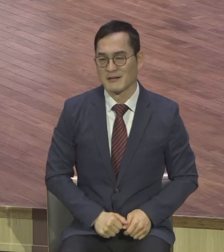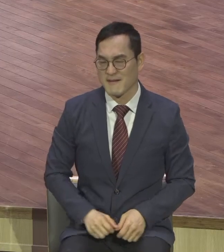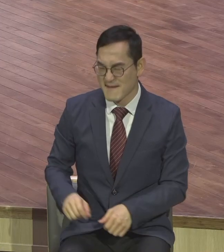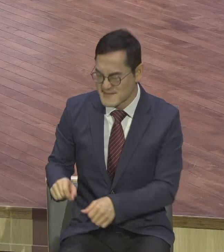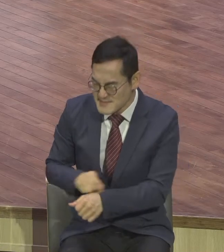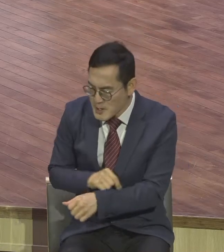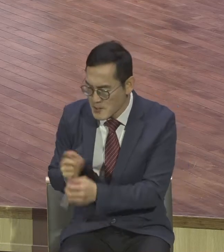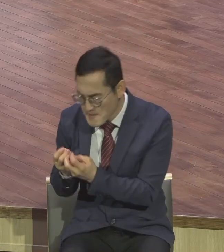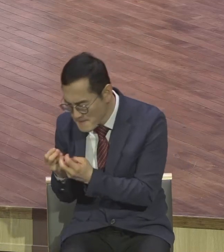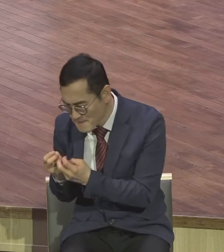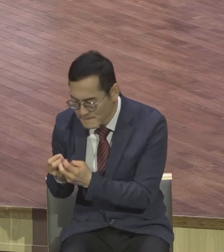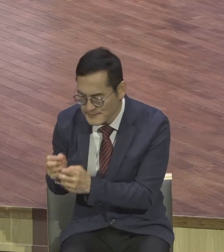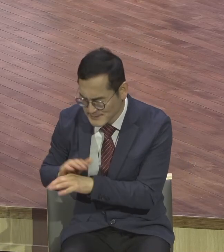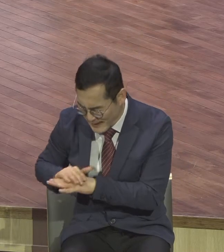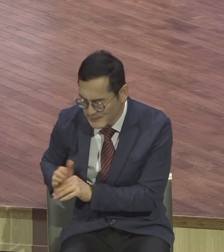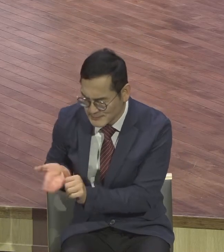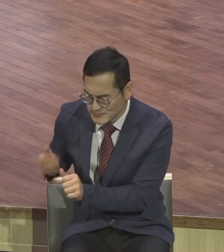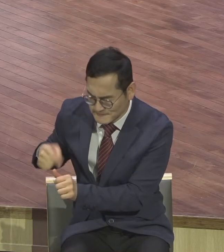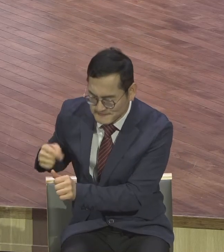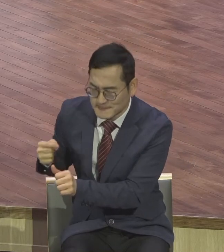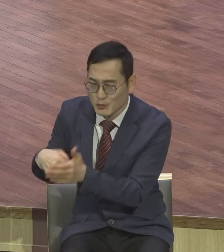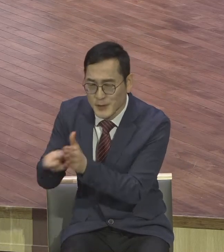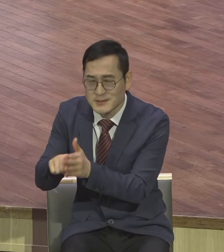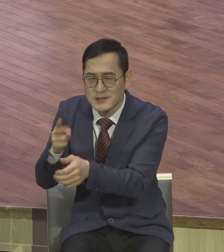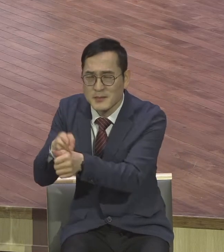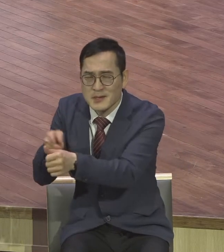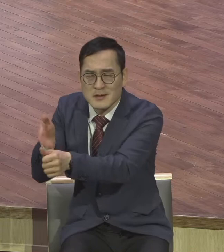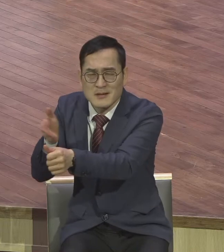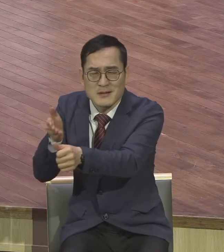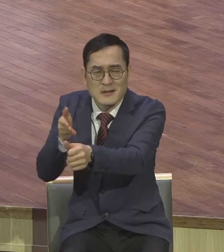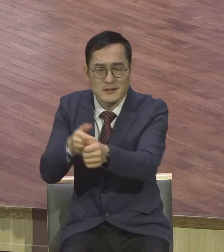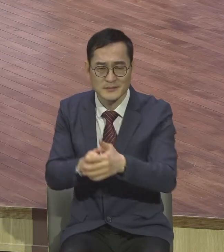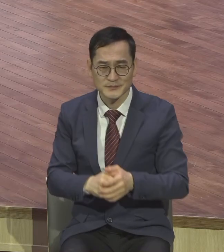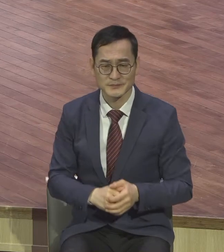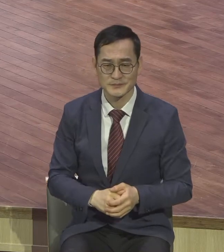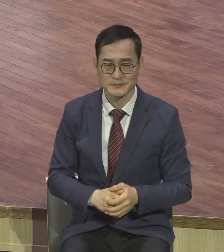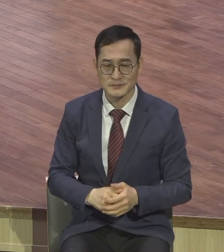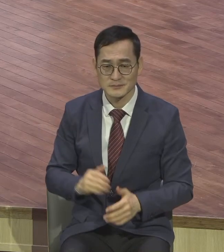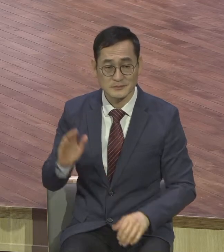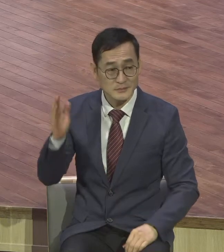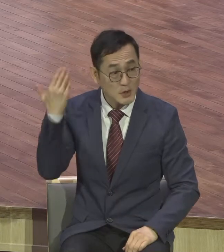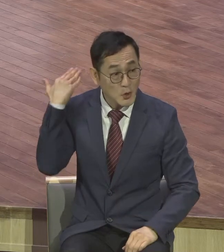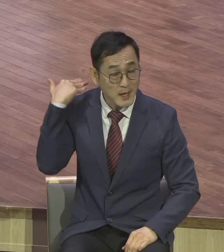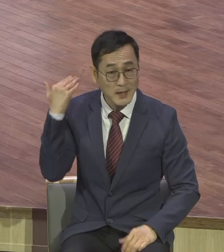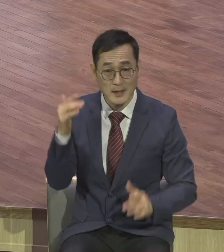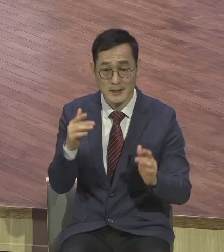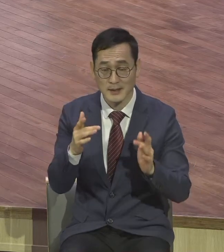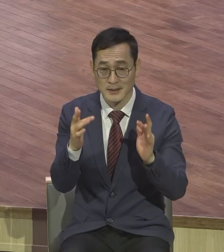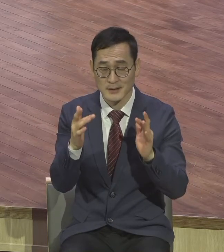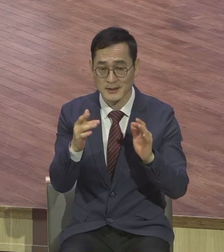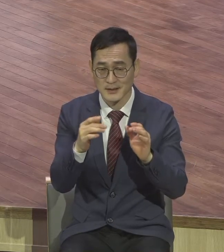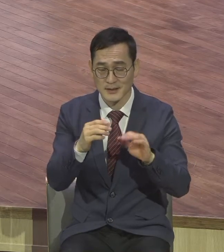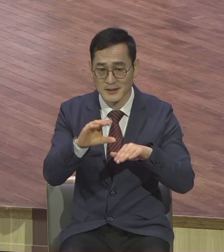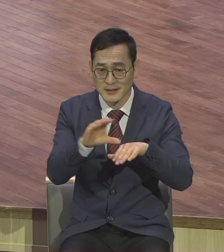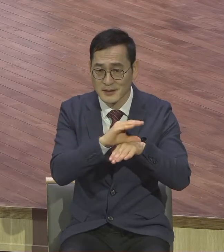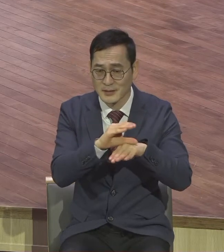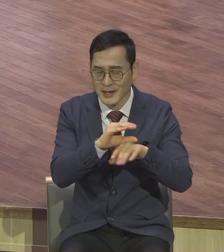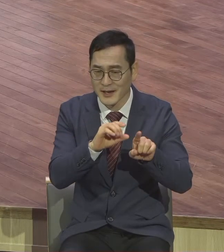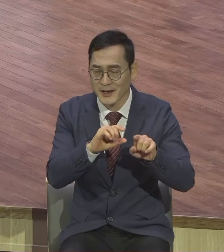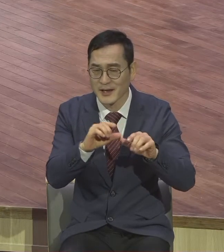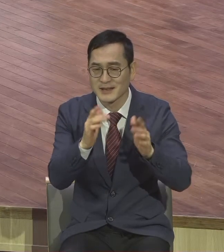요즘 치맛바람 소재로 해서 드라마가 히트를 치잖아요. 스카이